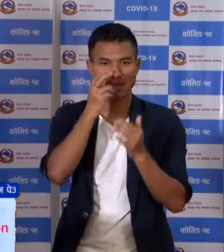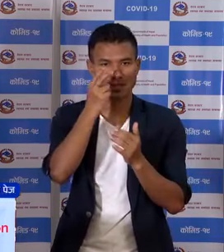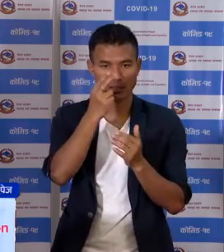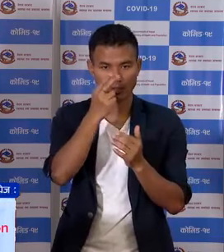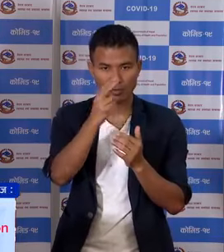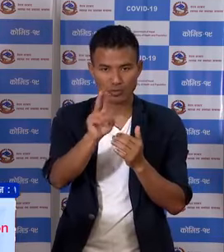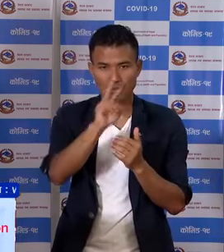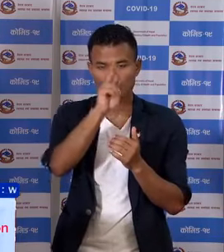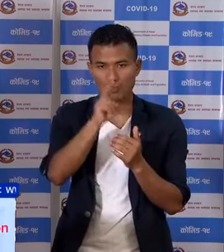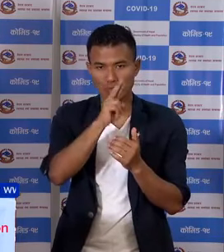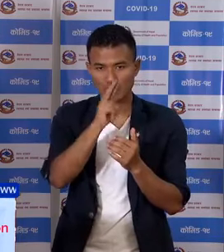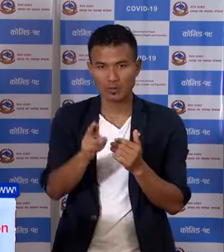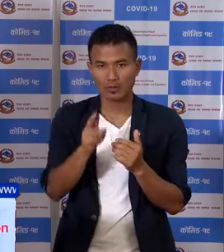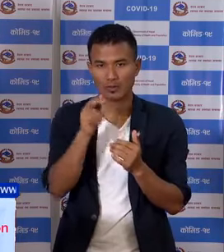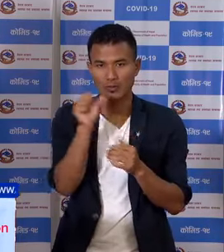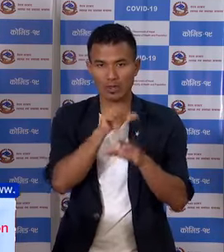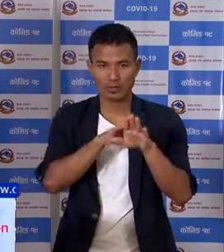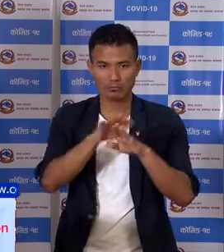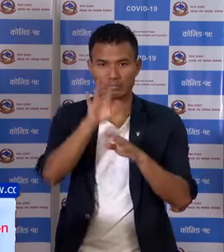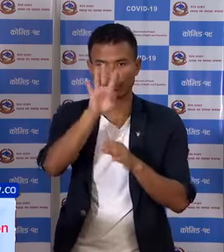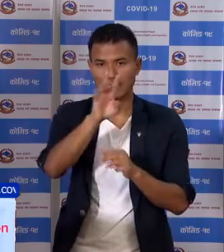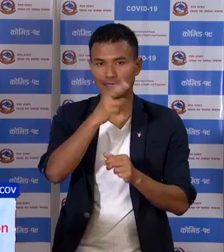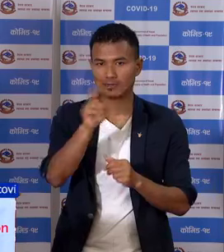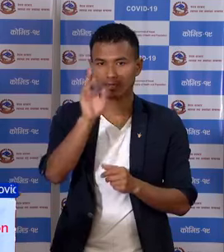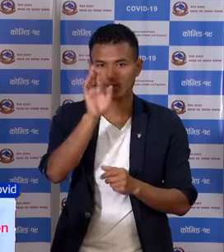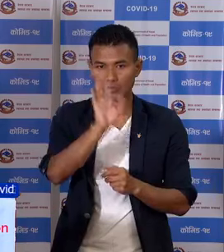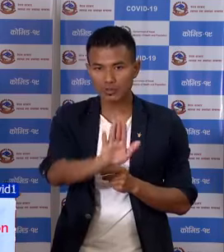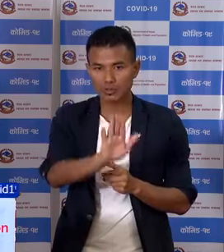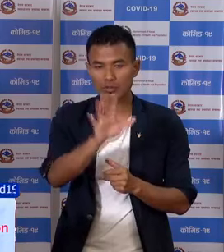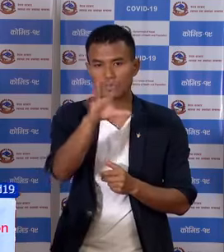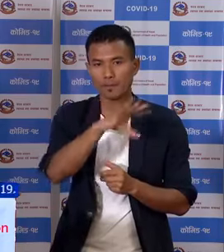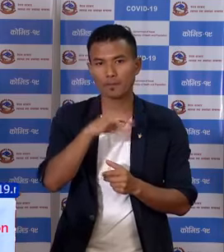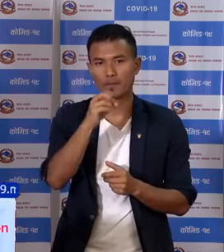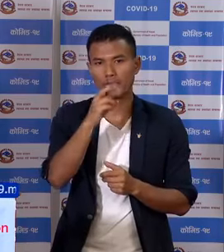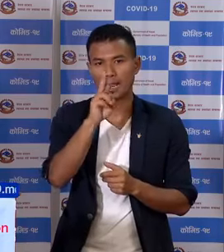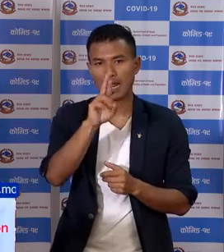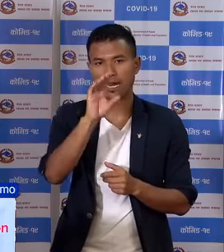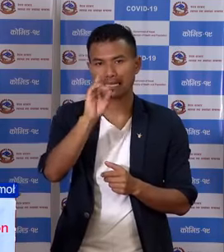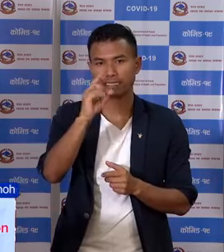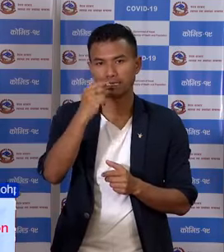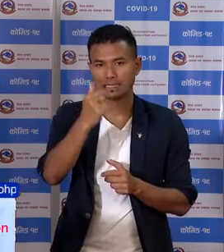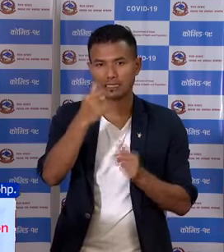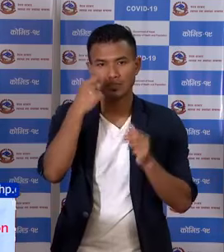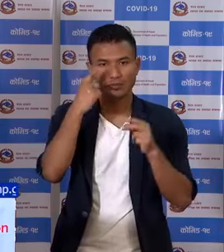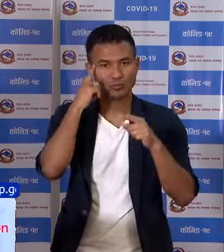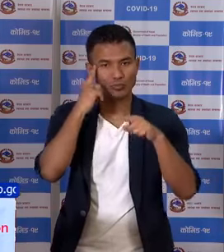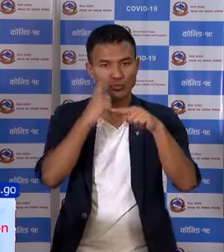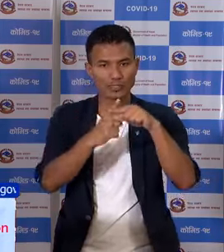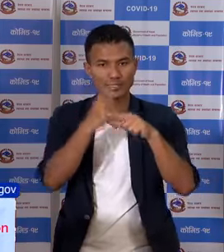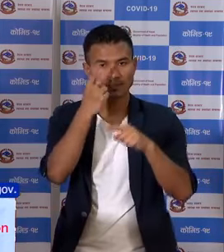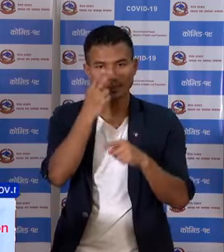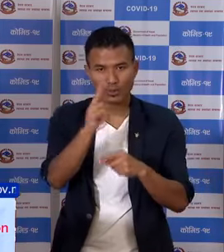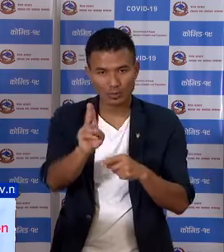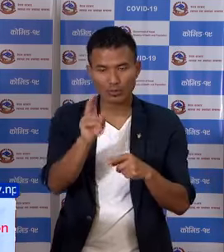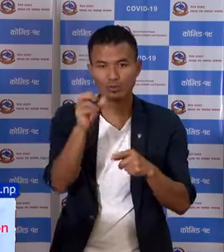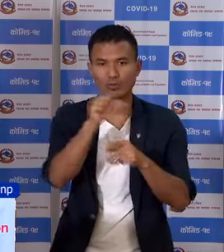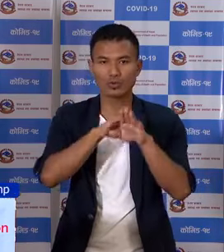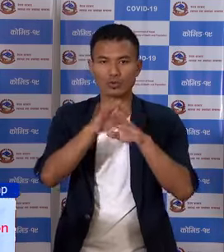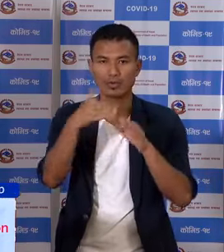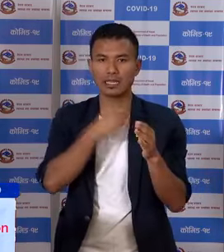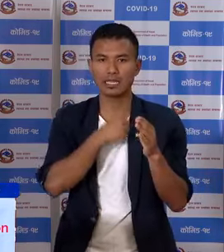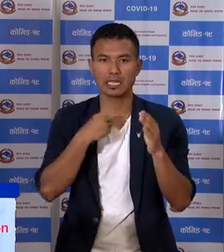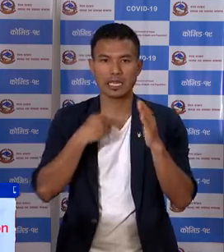रह वहरू 4 जाना हुनुँँँछा वहरू सबय आडेटीव पोजिटीव हुनुँँँँद्यों। रव वहरू लाई